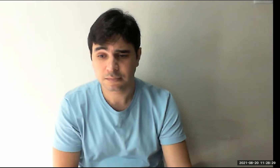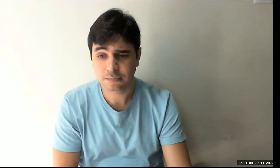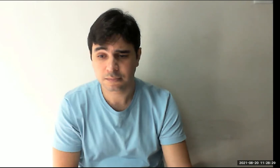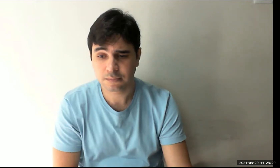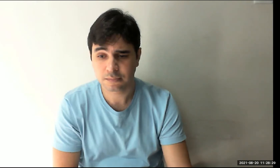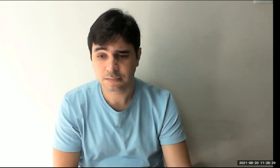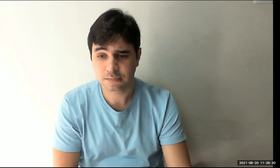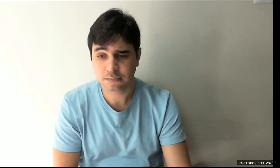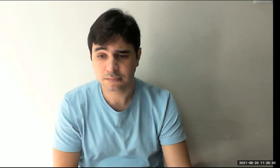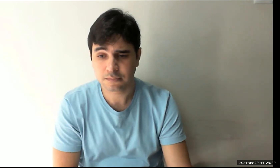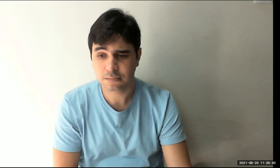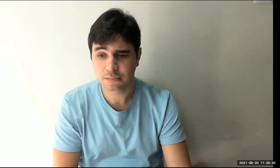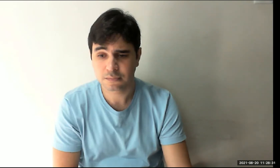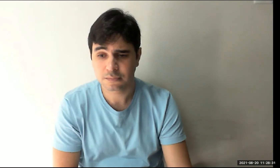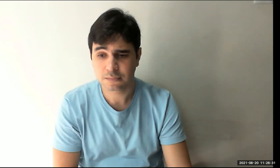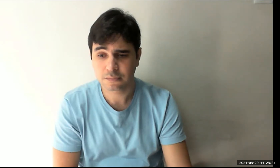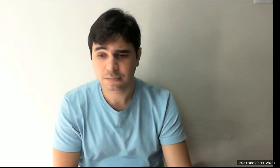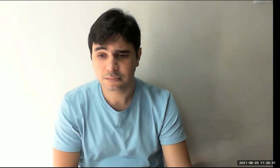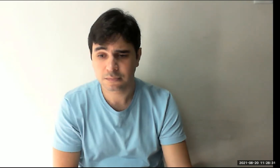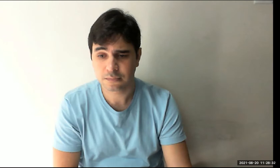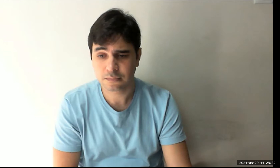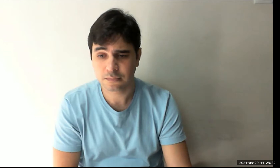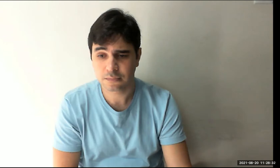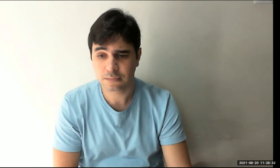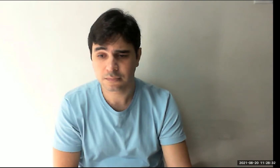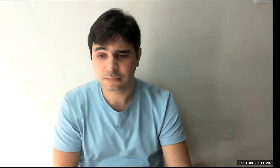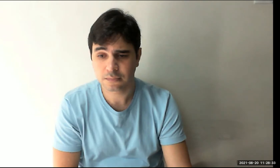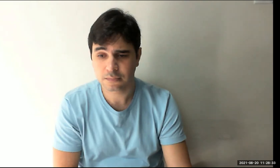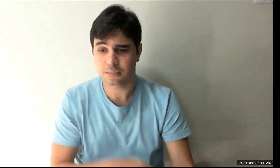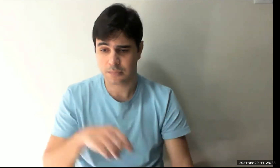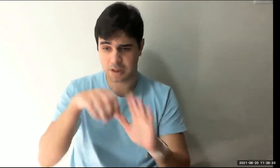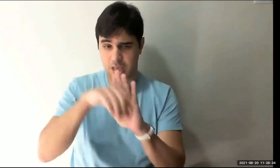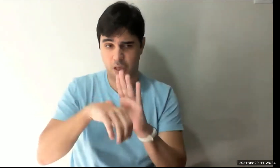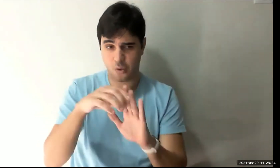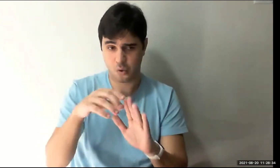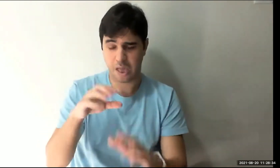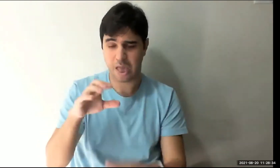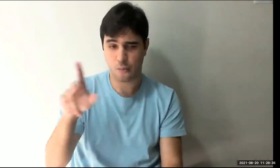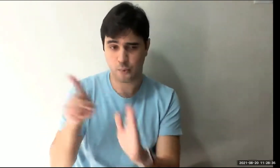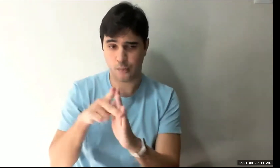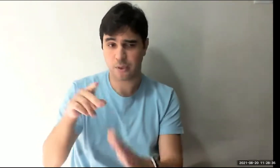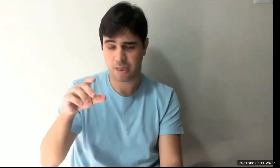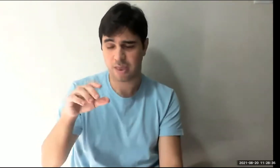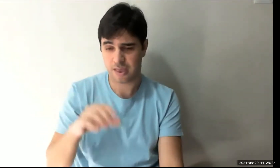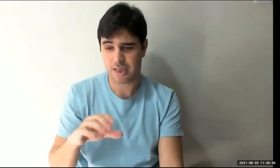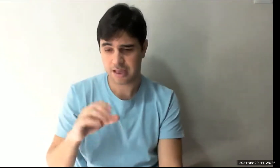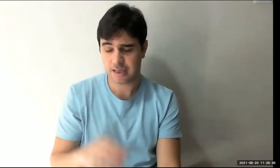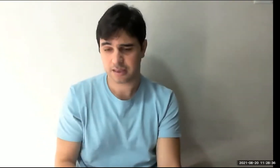CNPq, ao INES, ao